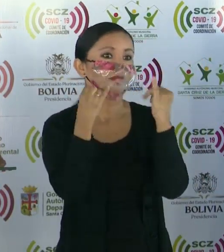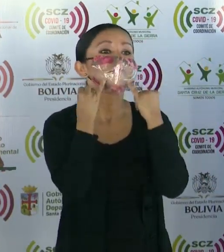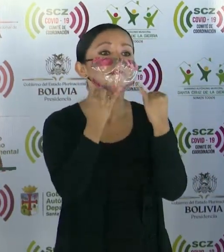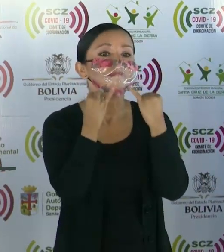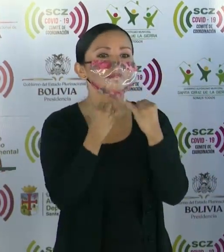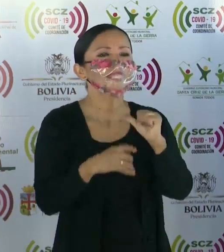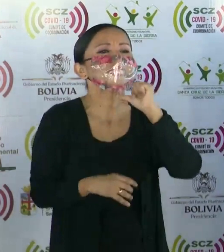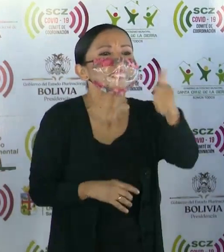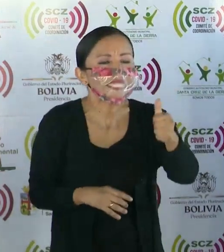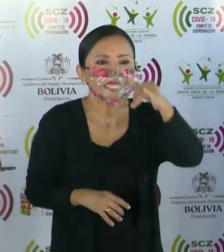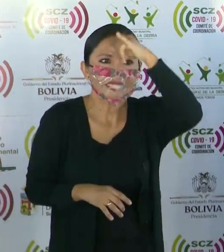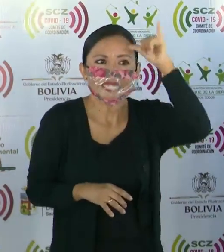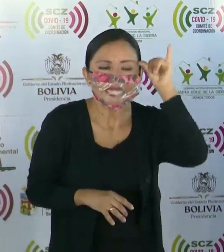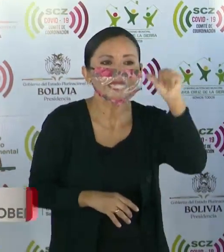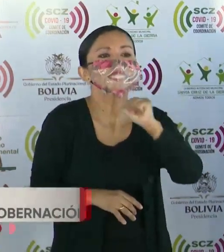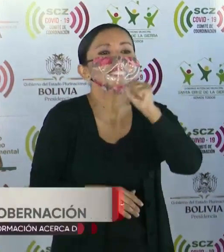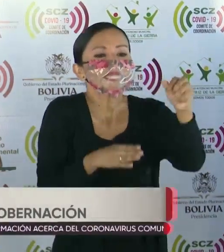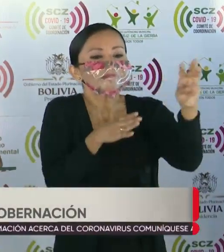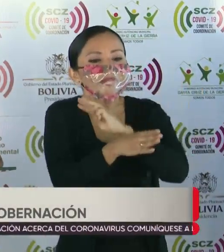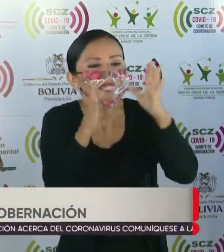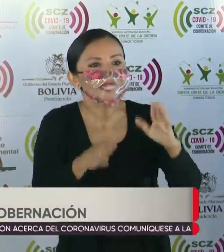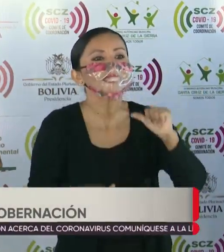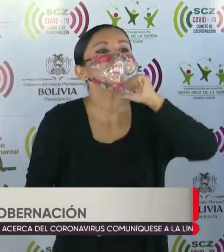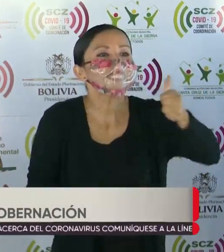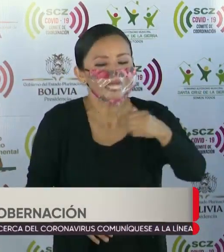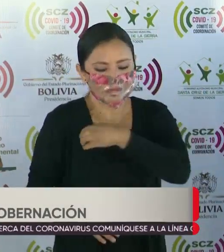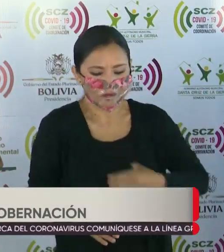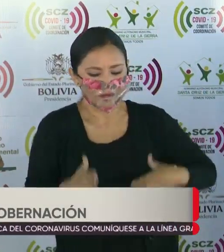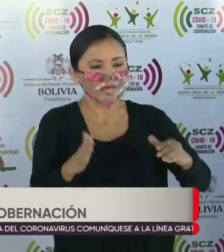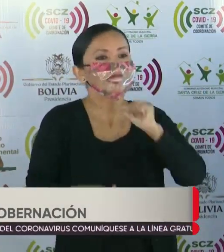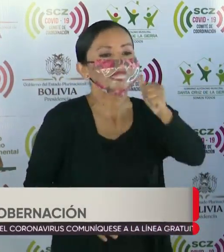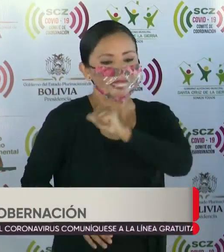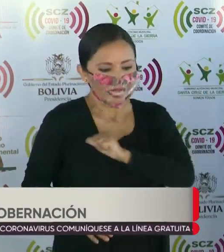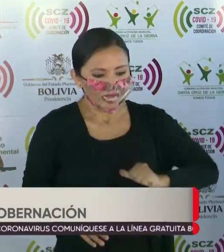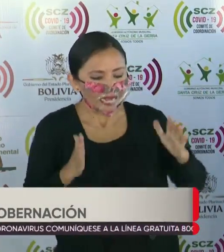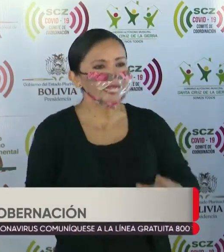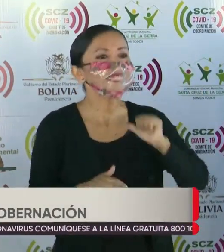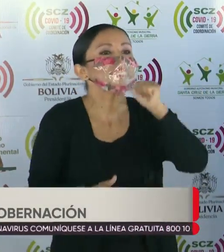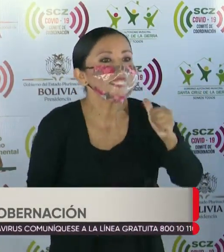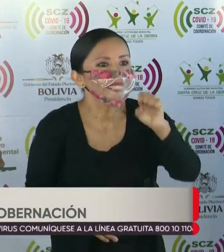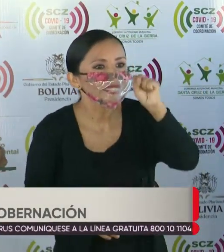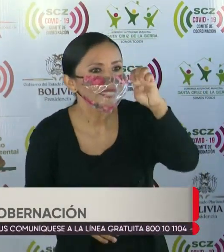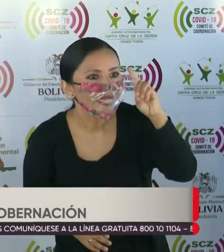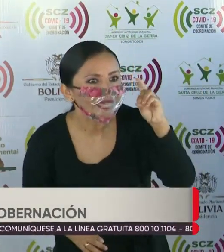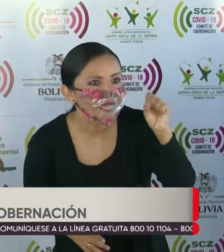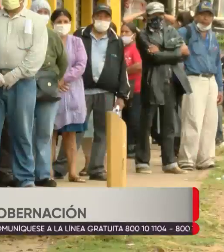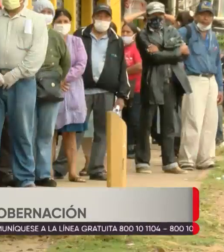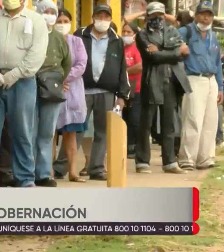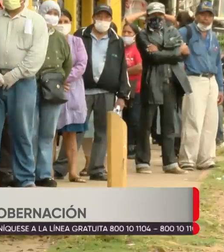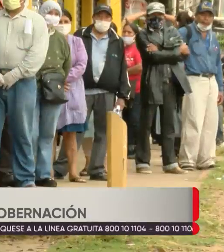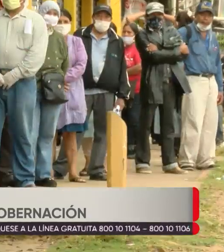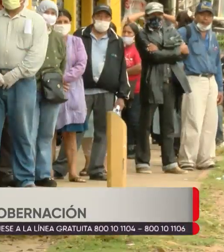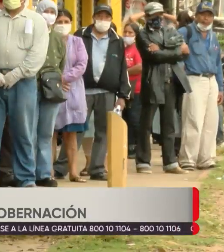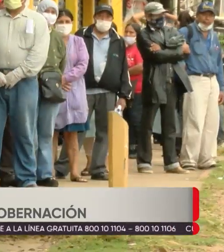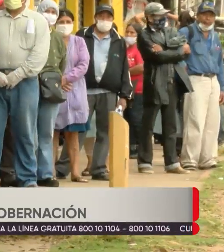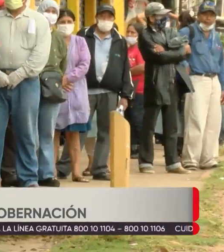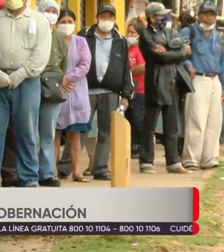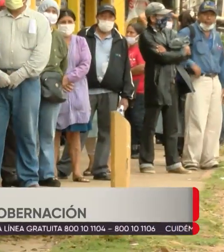Ni la presidenta, ni los ministros, ni el gobernador, ni la alcaldesa, ni el servicio de salud la van a curar la